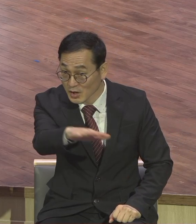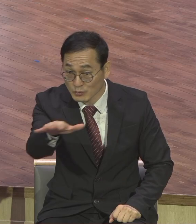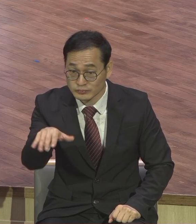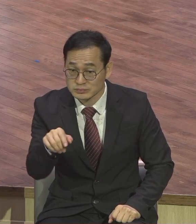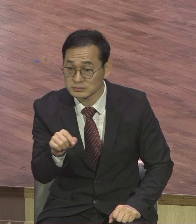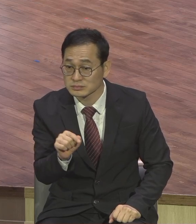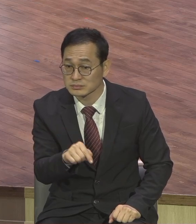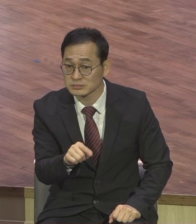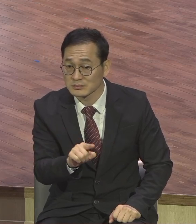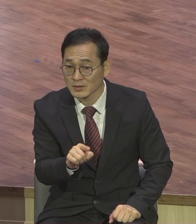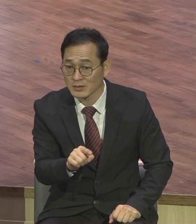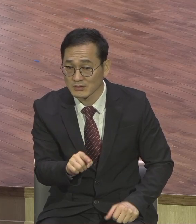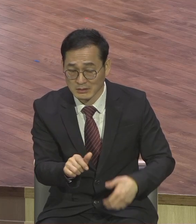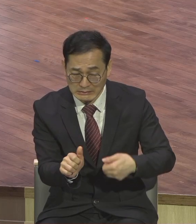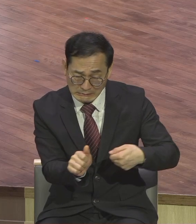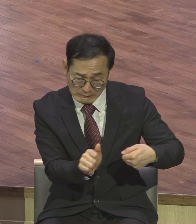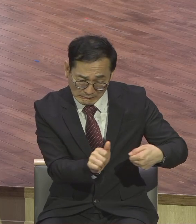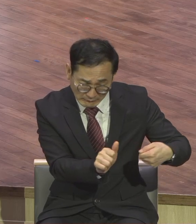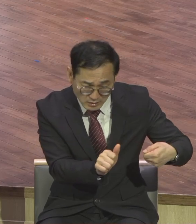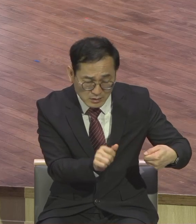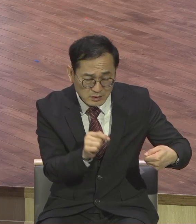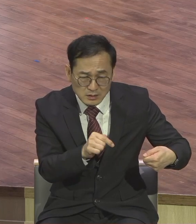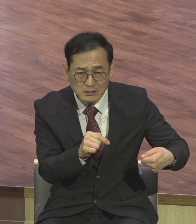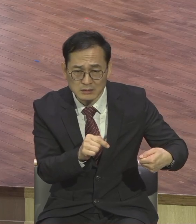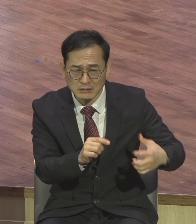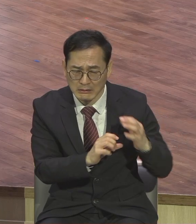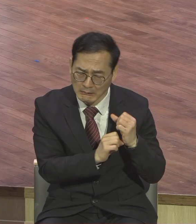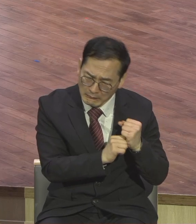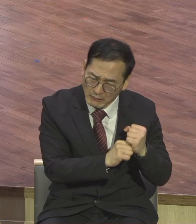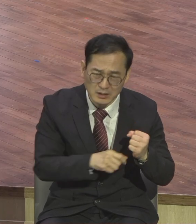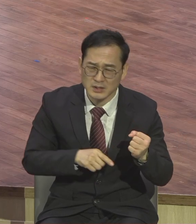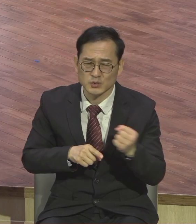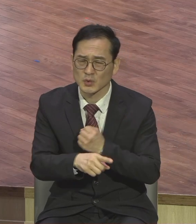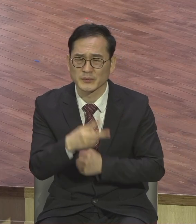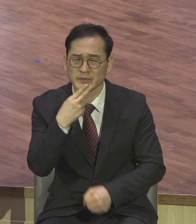짊어질 이유가 없습니다.